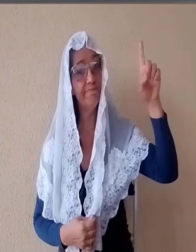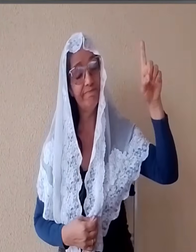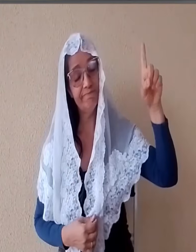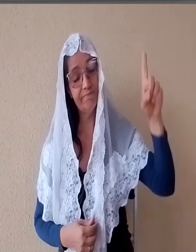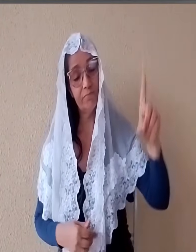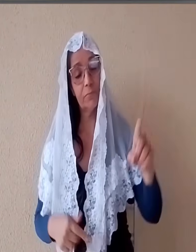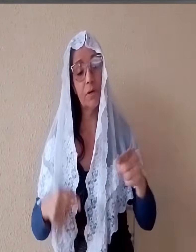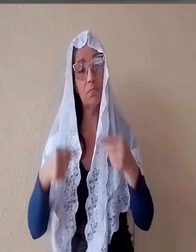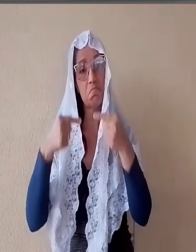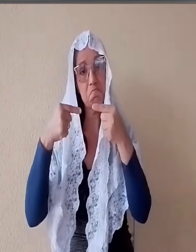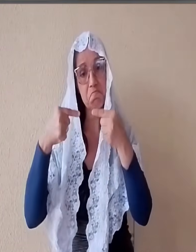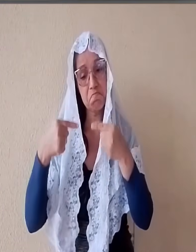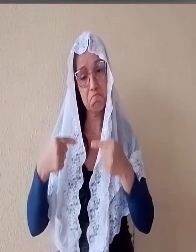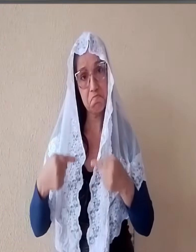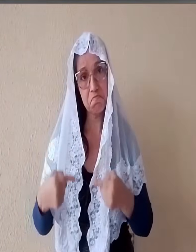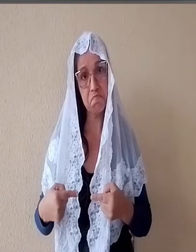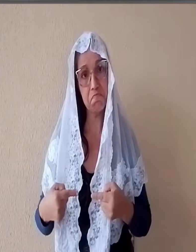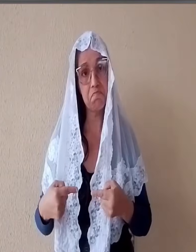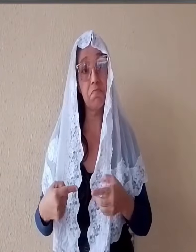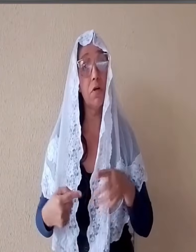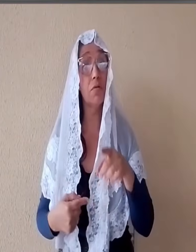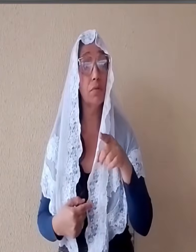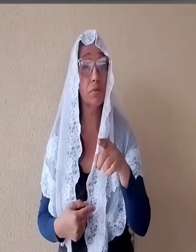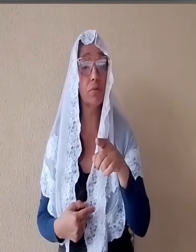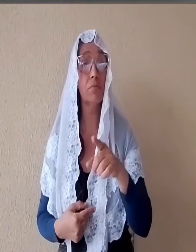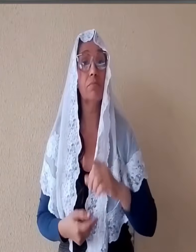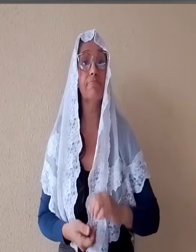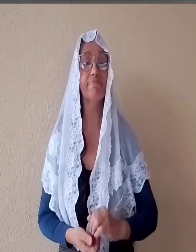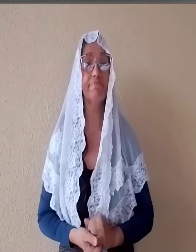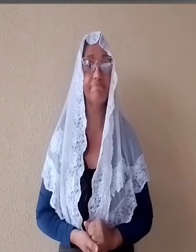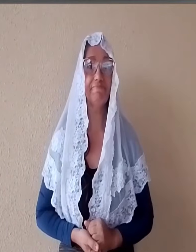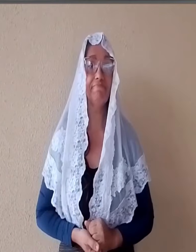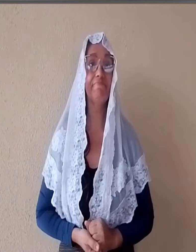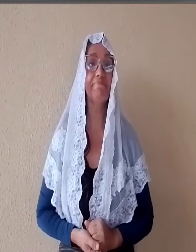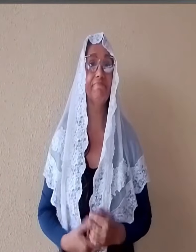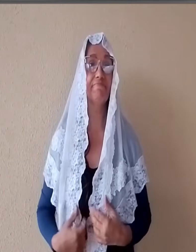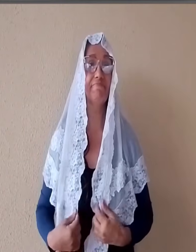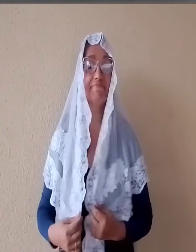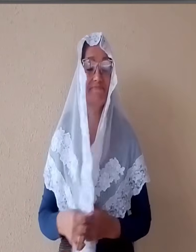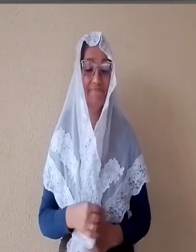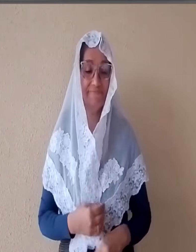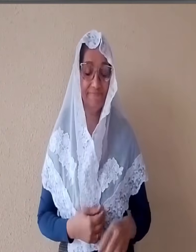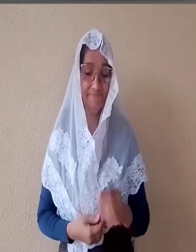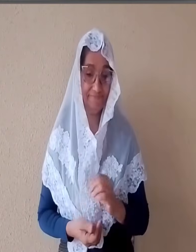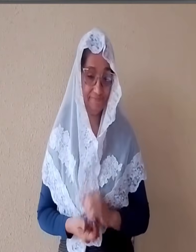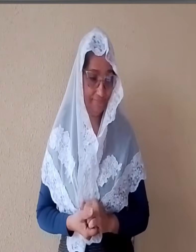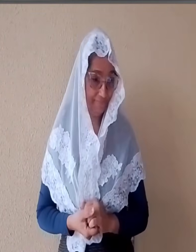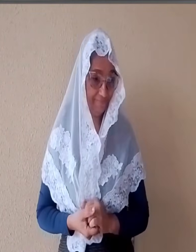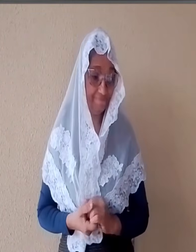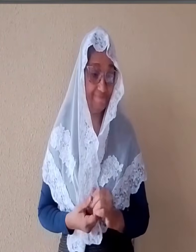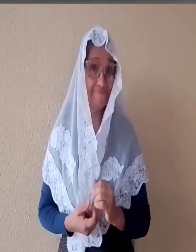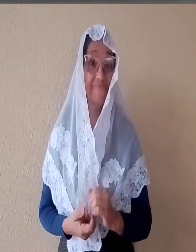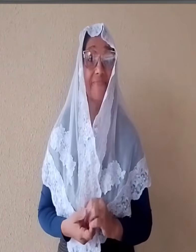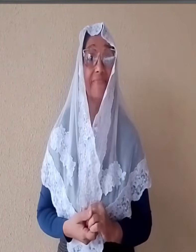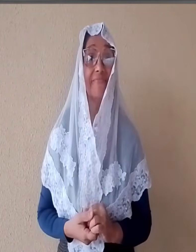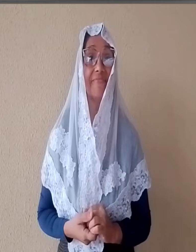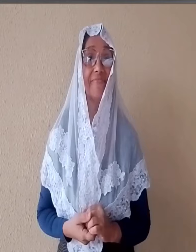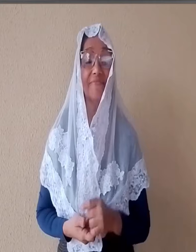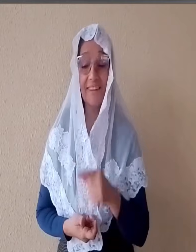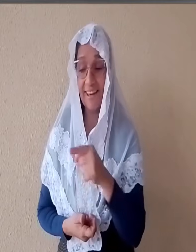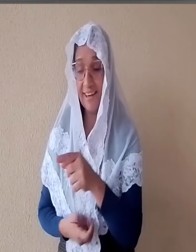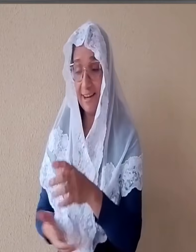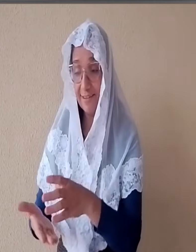E de repente ele falou, ninguém senta à mesa quando Mefibosete não chegar. Bendito é o nome do Senhor. Sabe por quê,